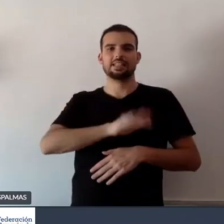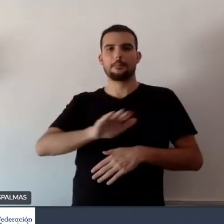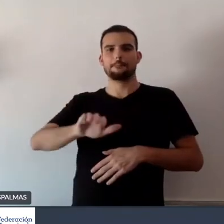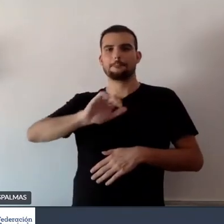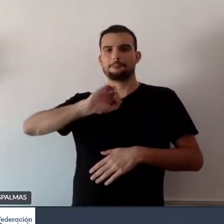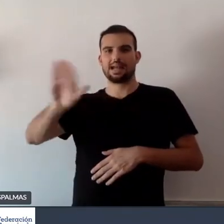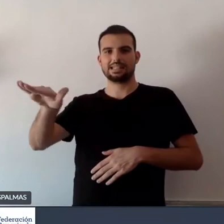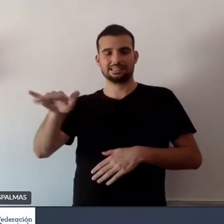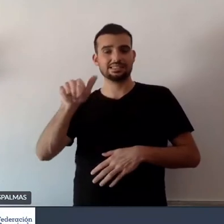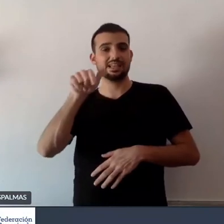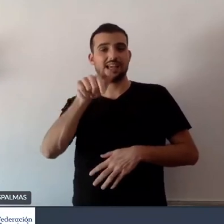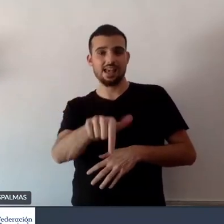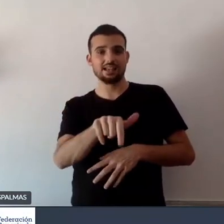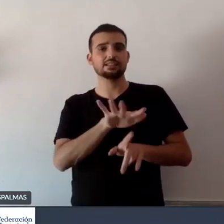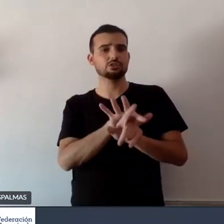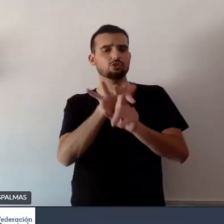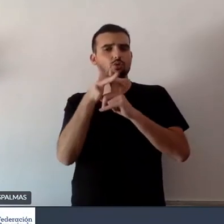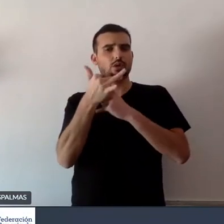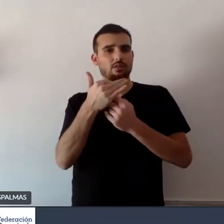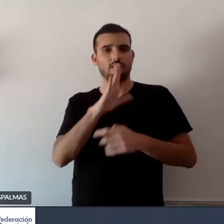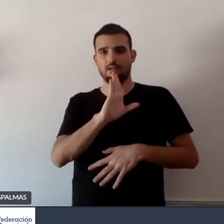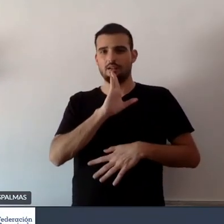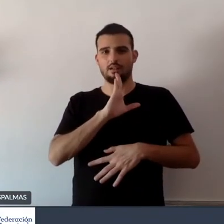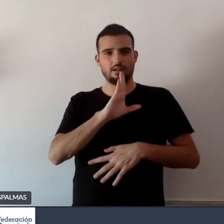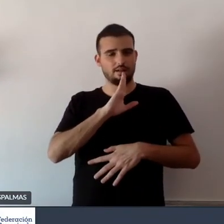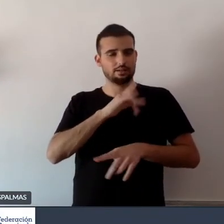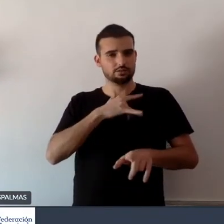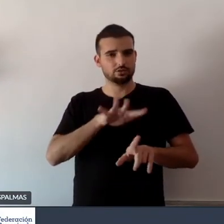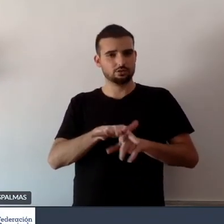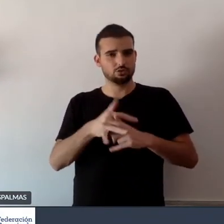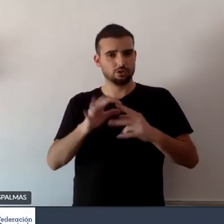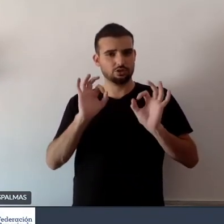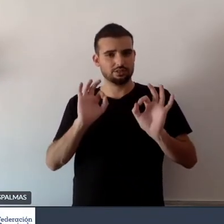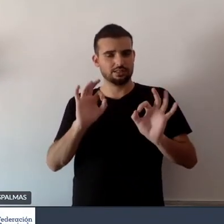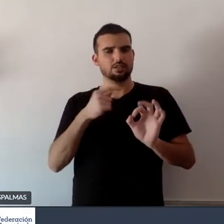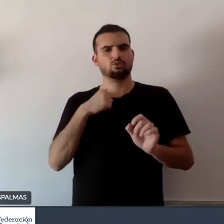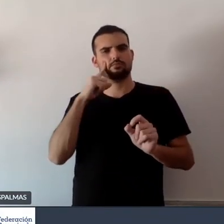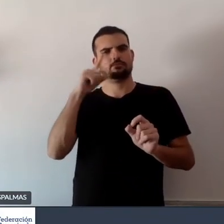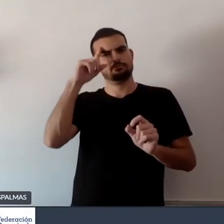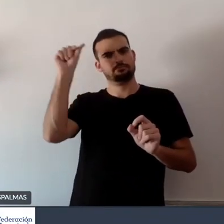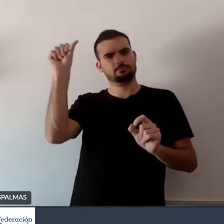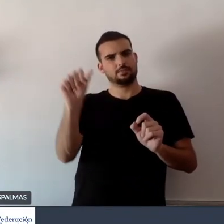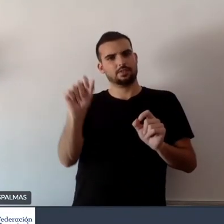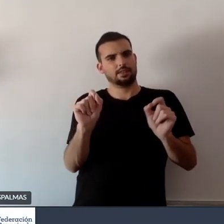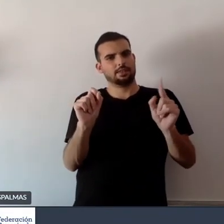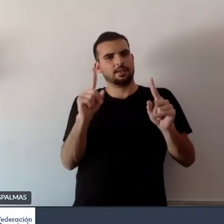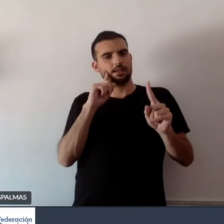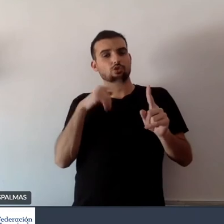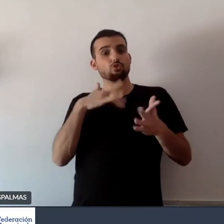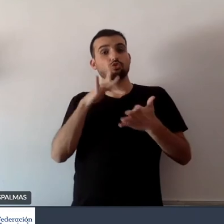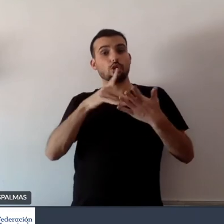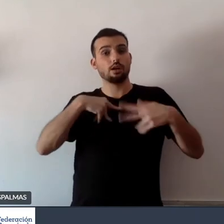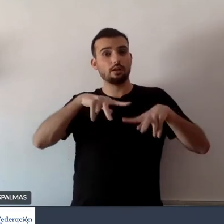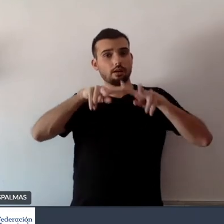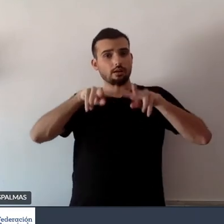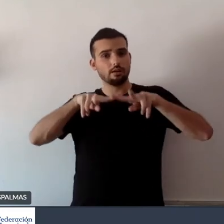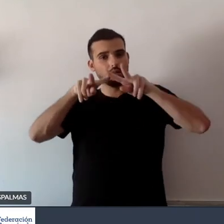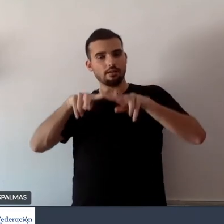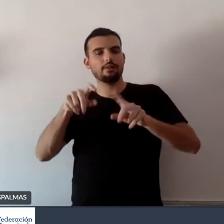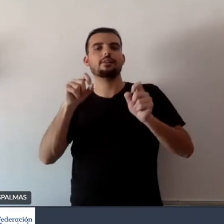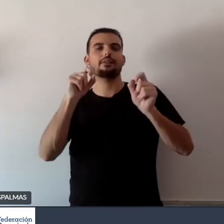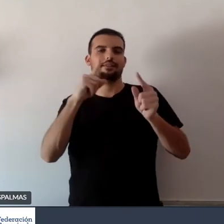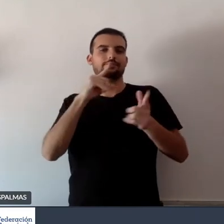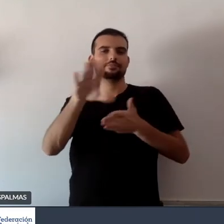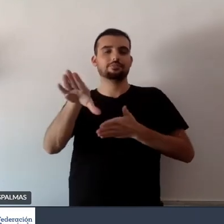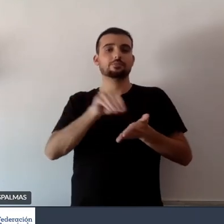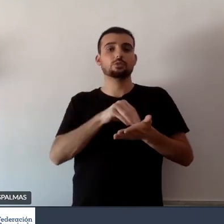Esta es una de esas situaciones en las que te das cuenta de que los analytics son tan importantes y que se produce el tiro de dos, perdón, que se renuncia al